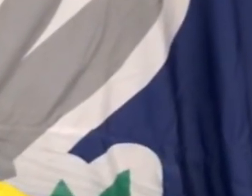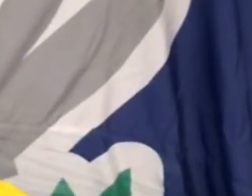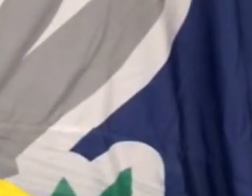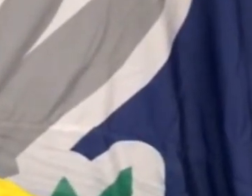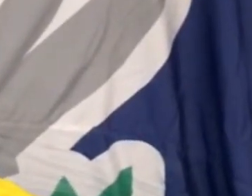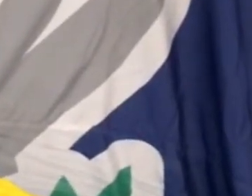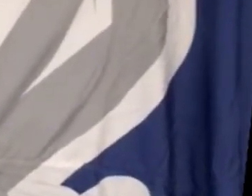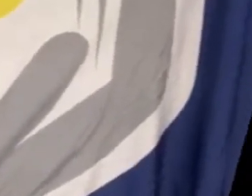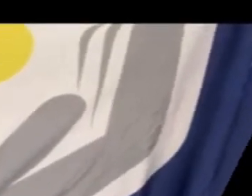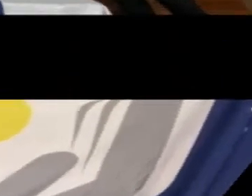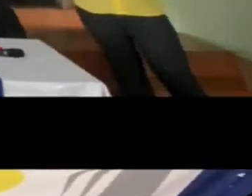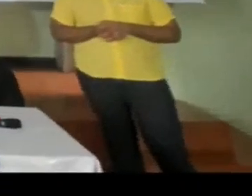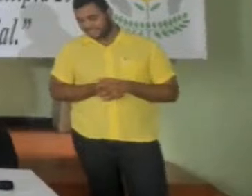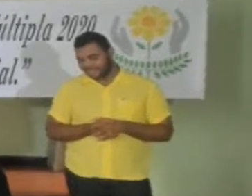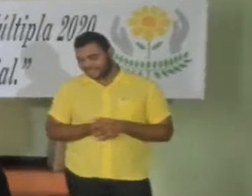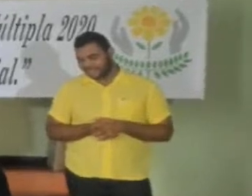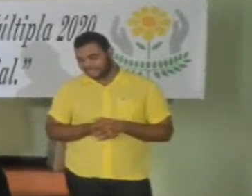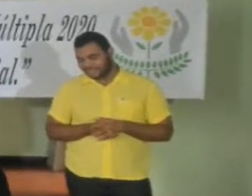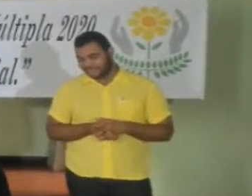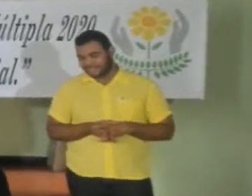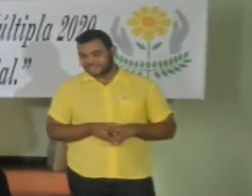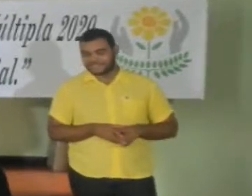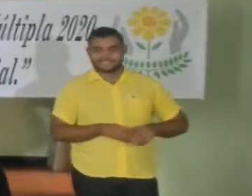Boa tarde a todos.